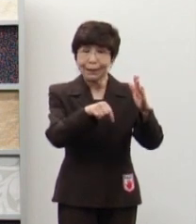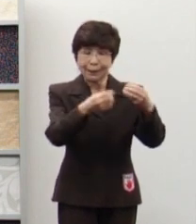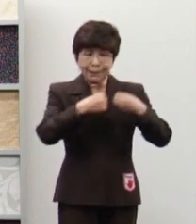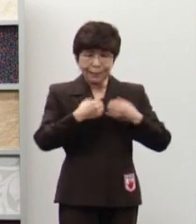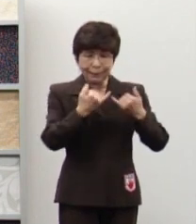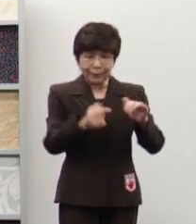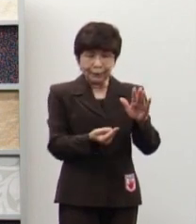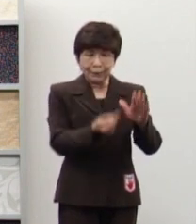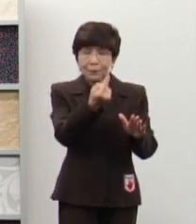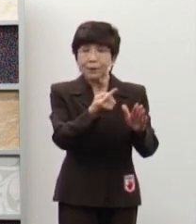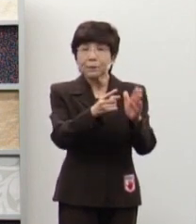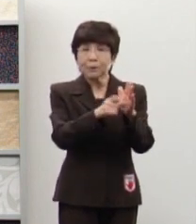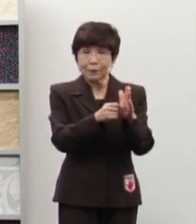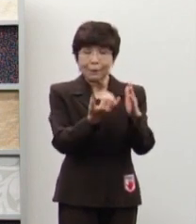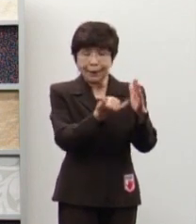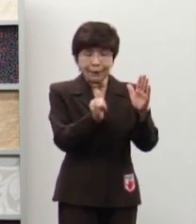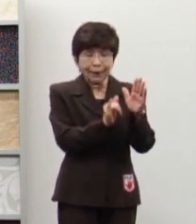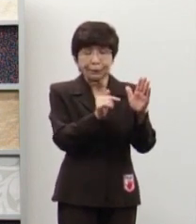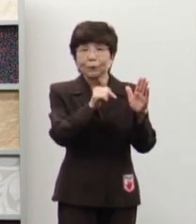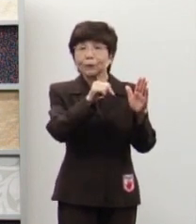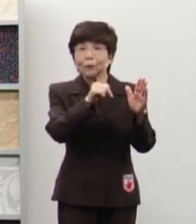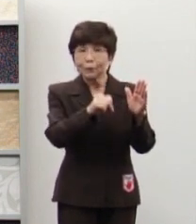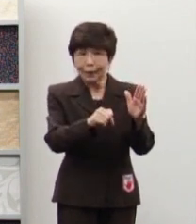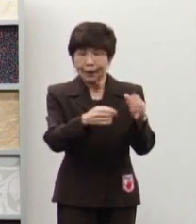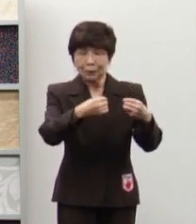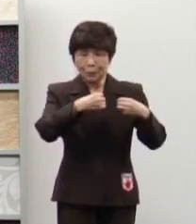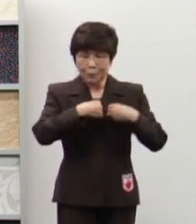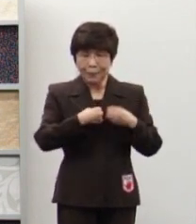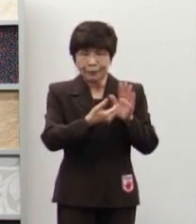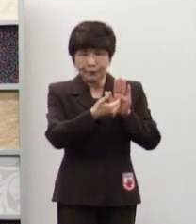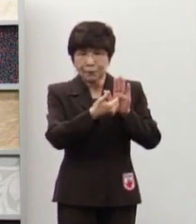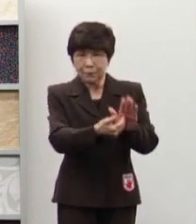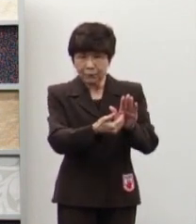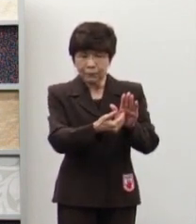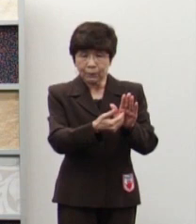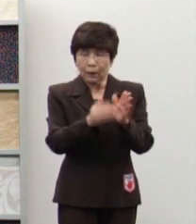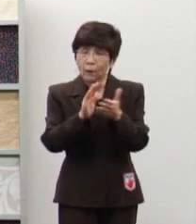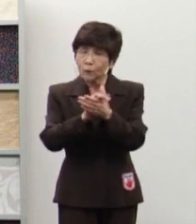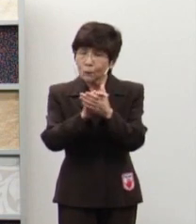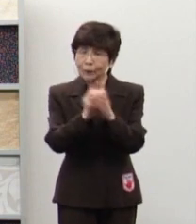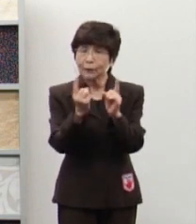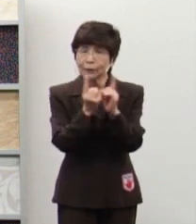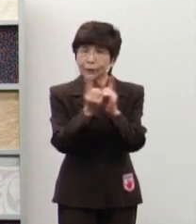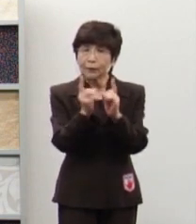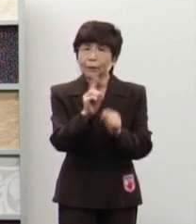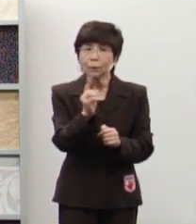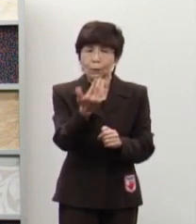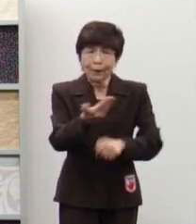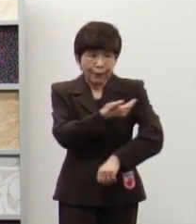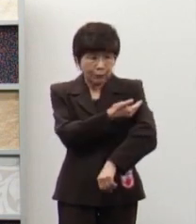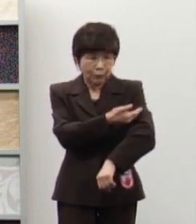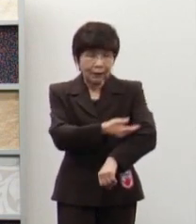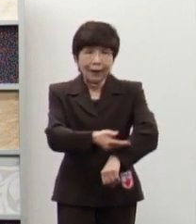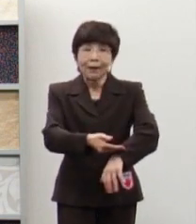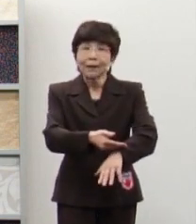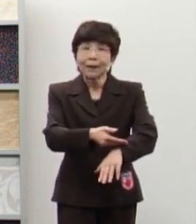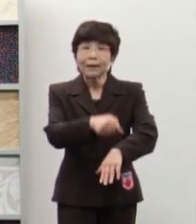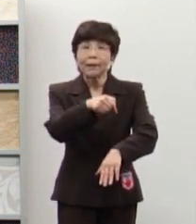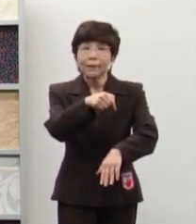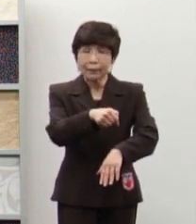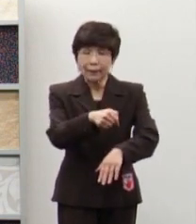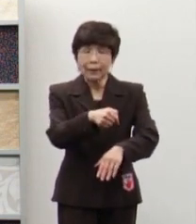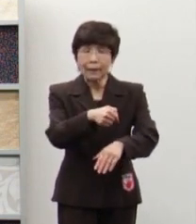には、家庭内での感染対策や知人との接触状況などを確認して、濃厚接触